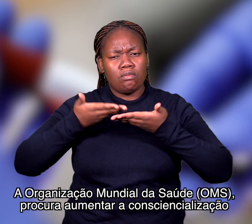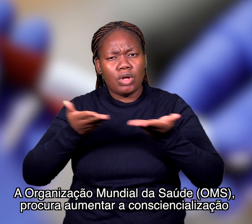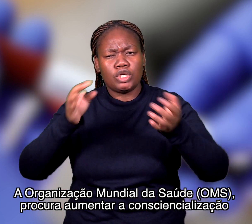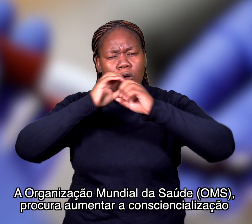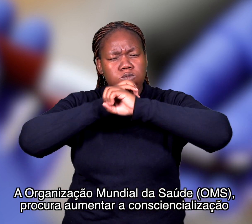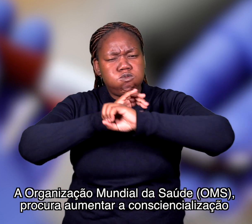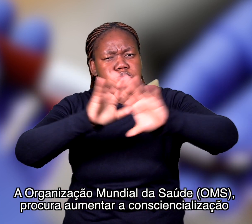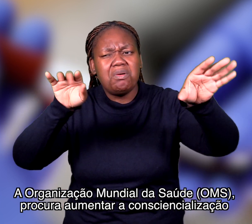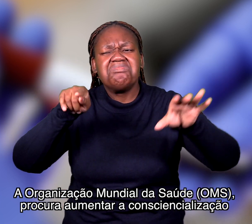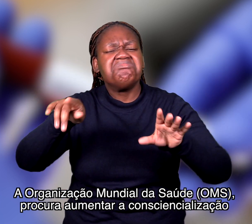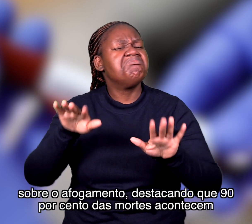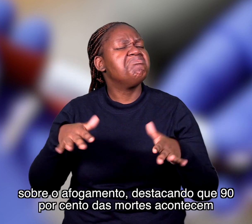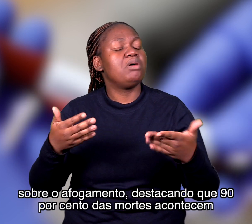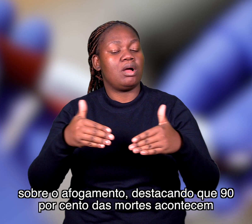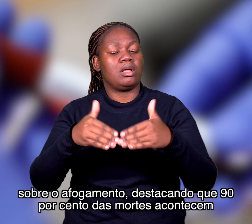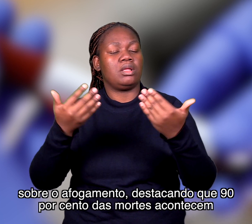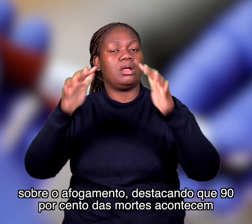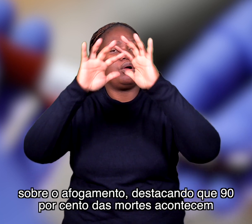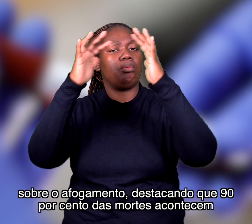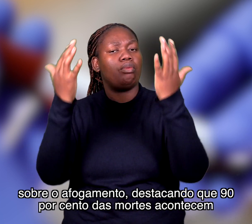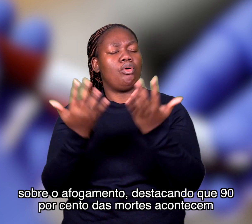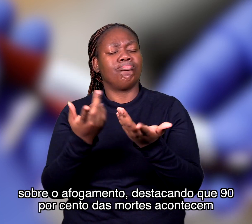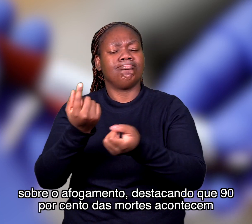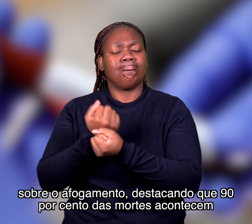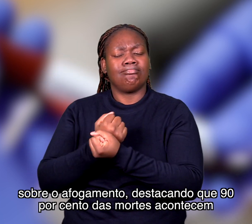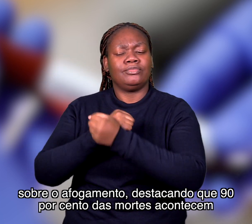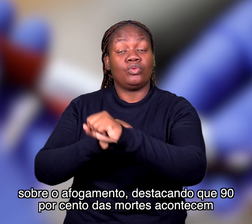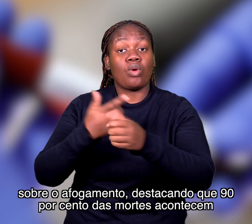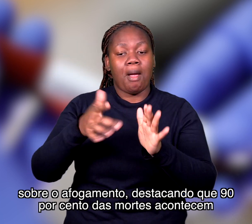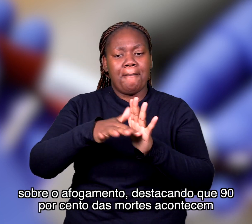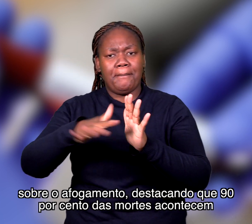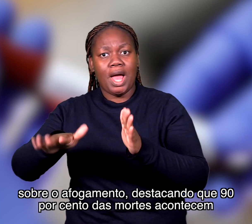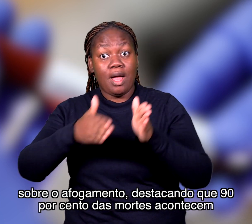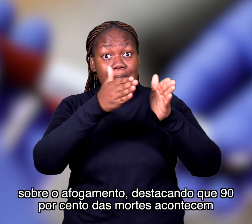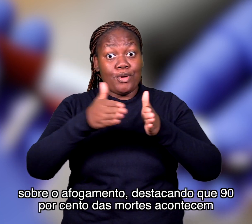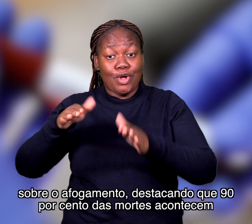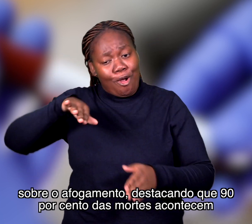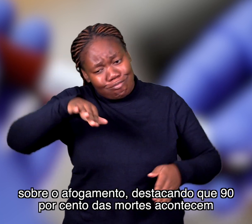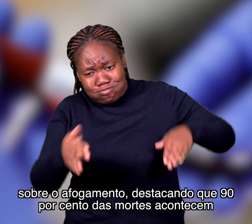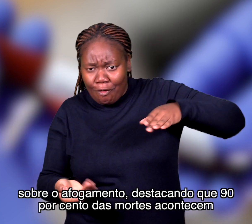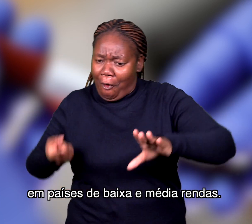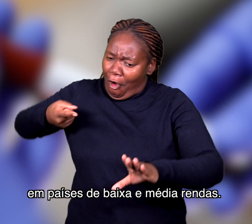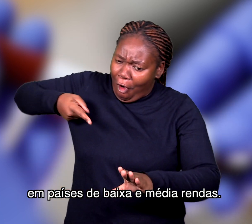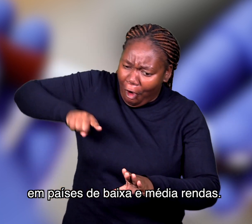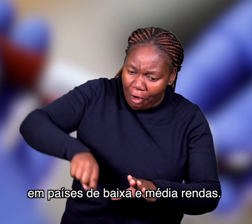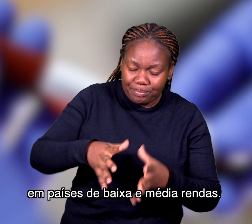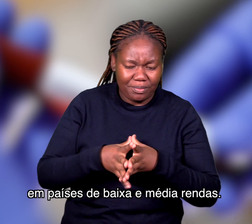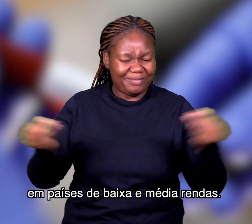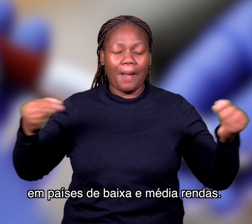a consciencialização sobre o afogamento, destacando que 90% das mortes acontecem em países de baixa e média